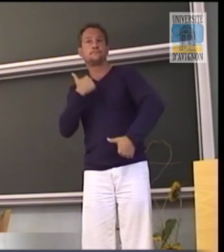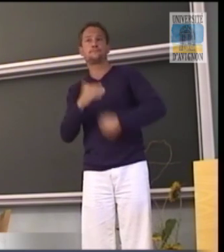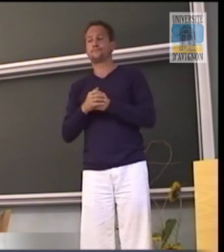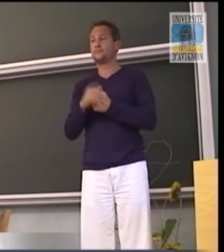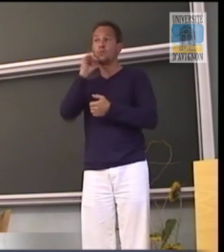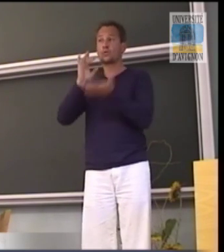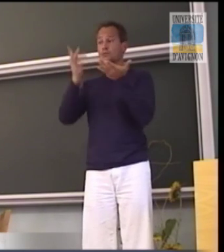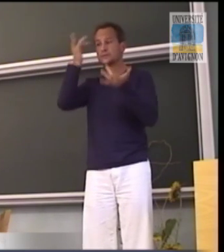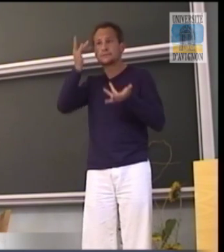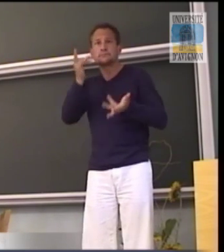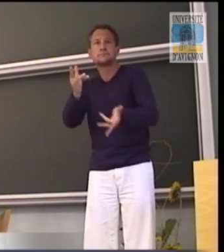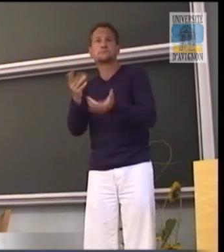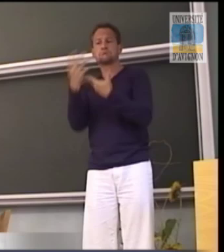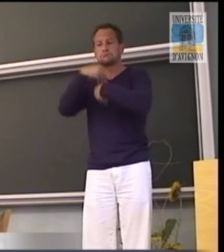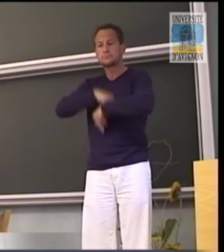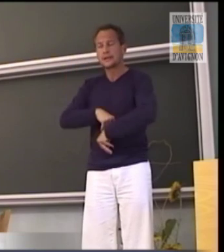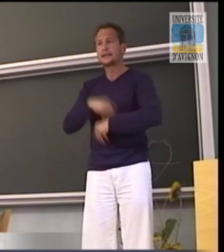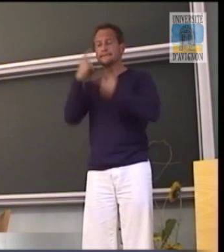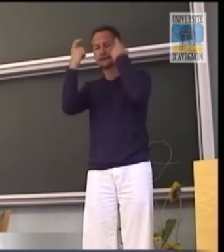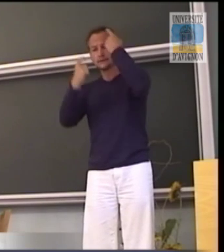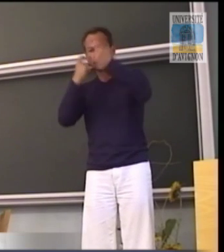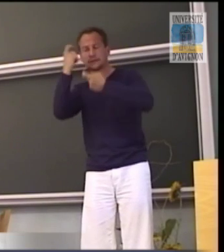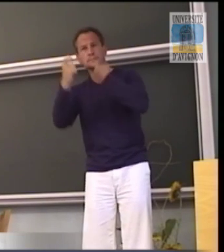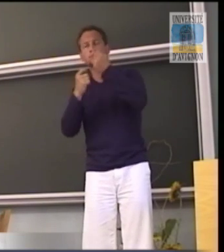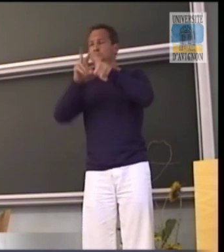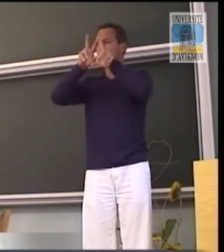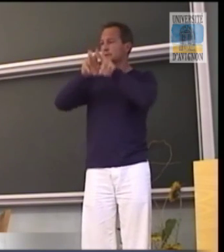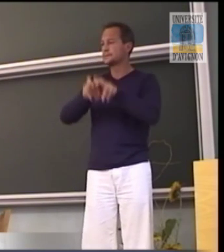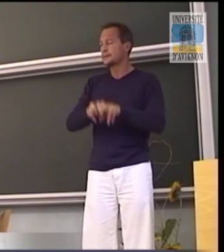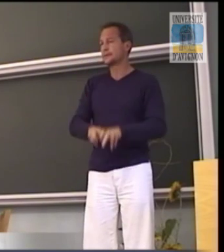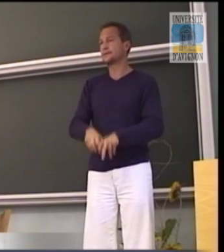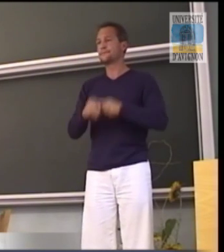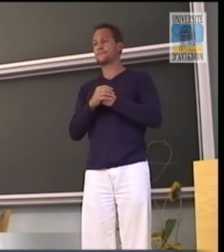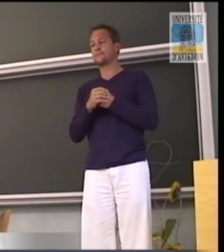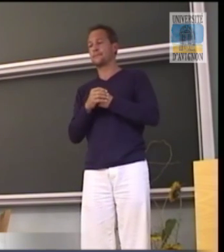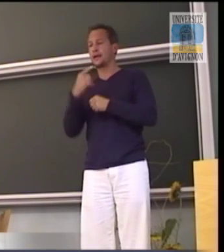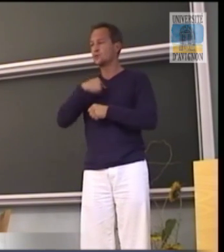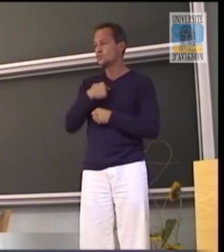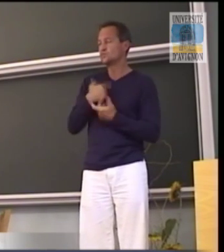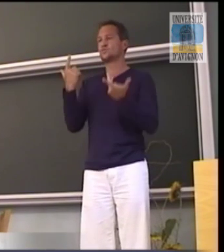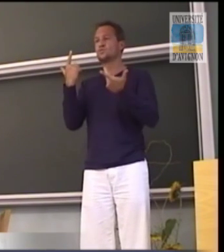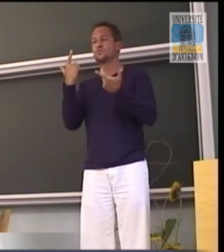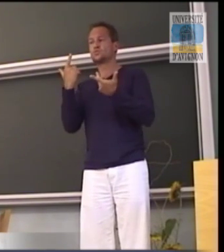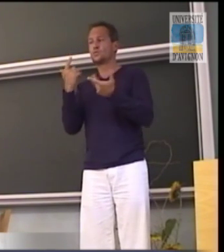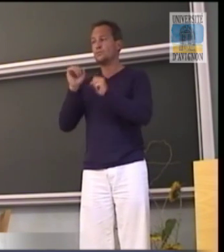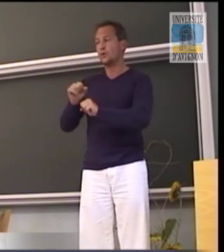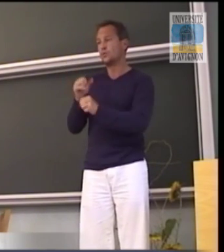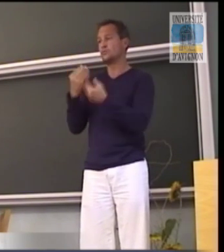histoire et donc une analyse, une réflexion et une capacité à pouvoir répondre à tous ceux qui inquiets